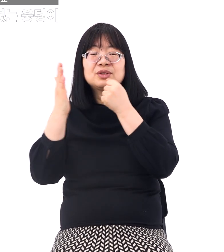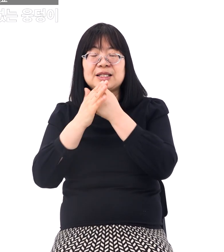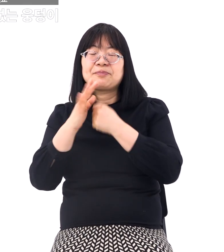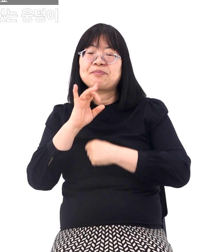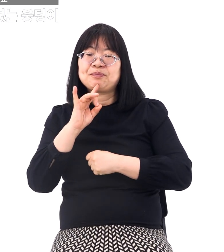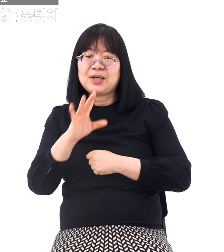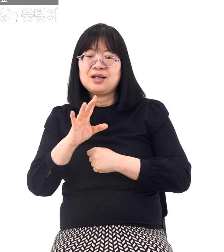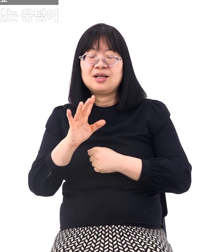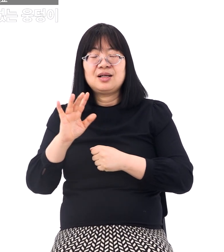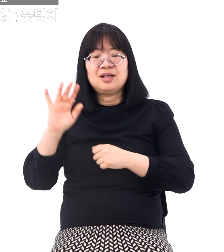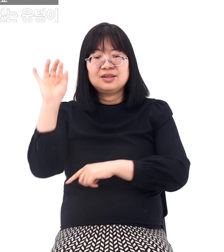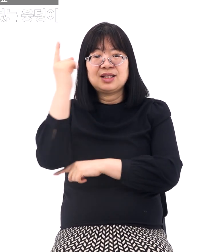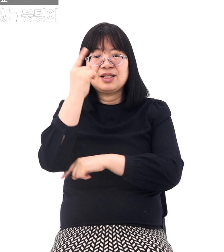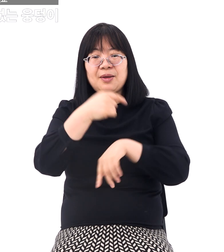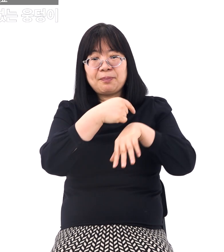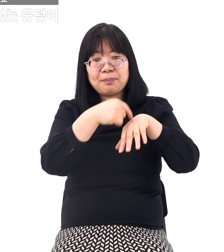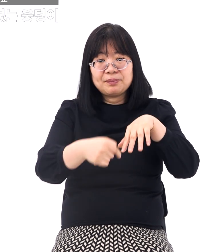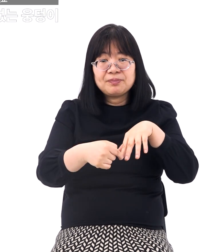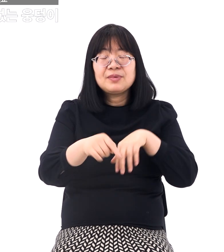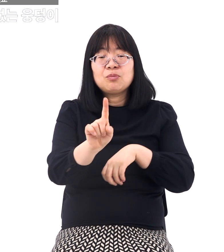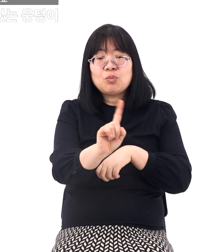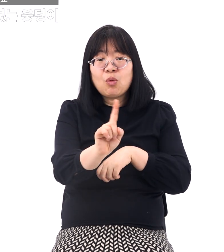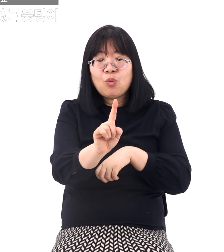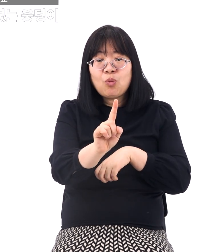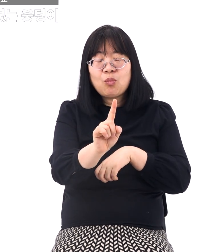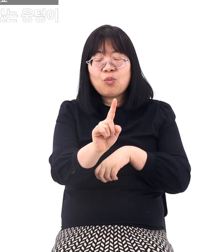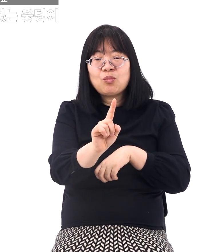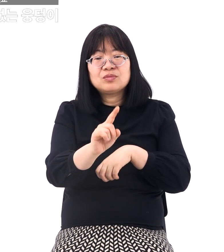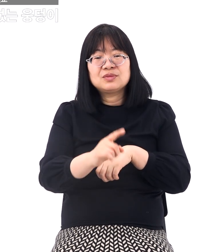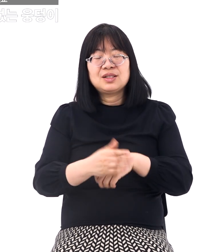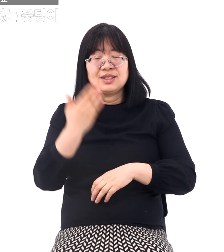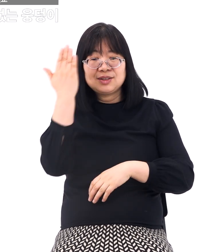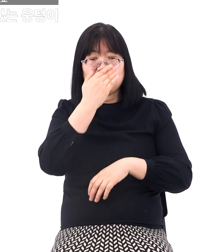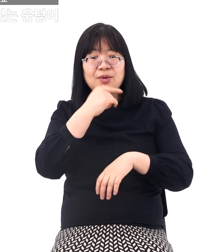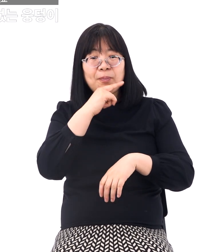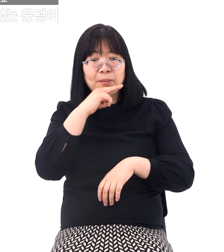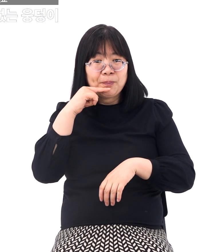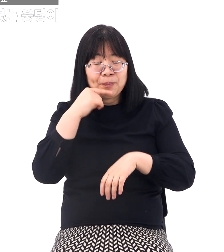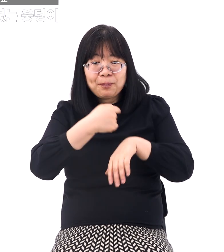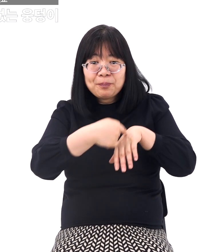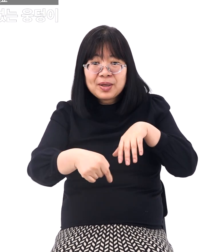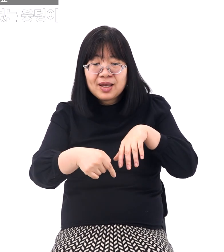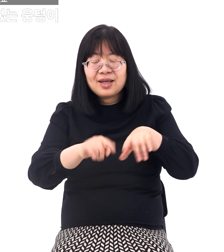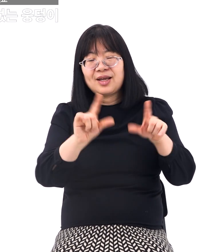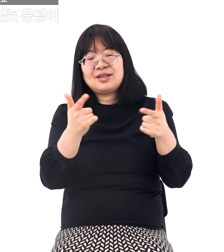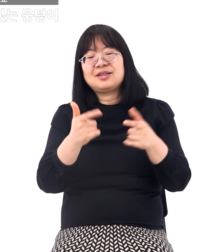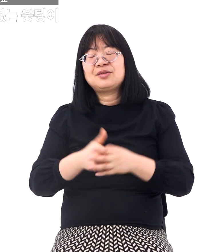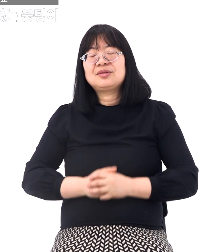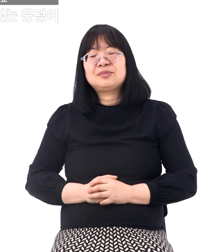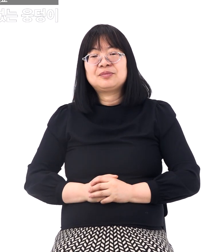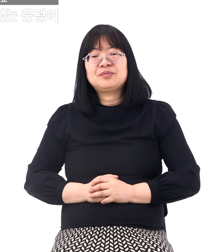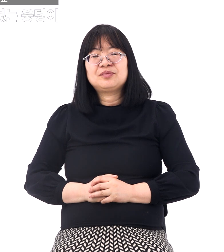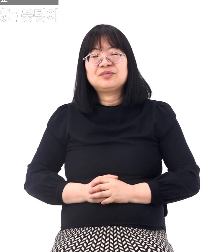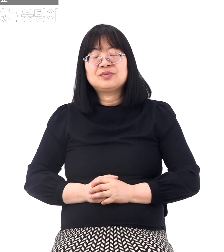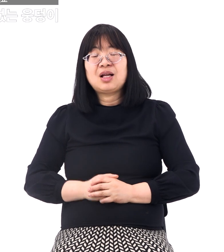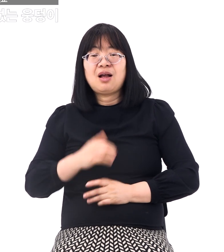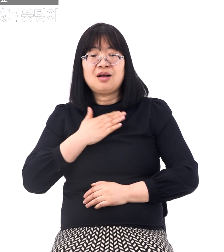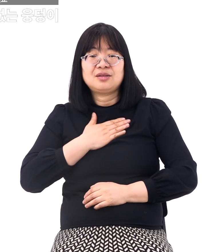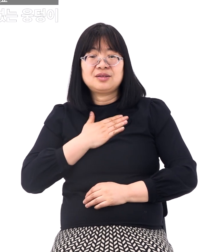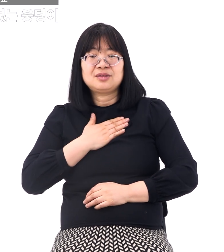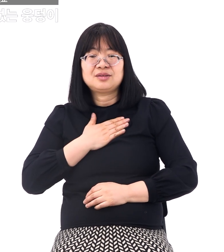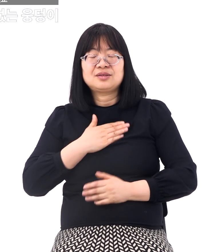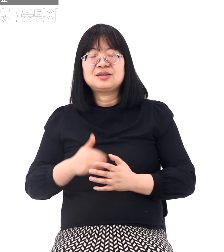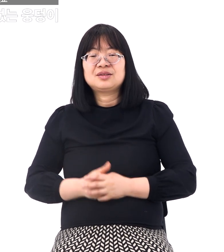때문이지 그 다윗의 집안의 피는 뭐 청정피 뭐 이런 게 아니란 말이에요. 무슨 말인지